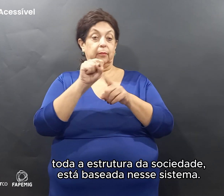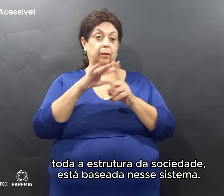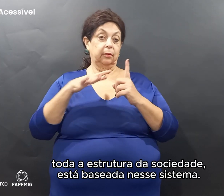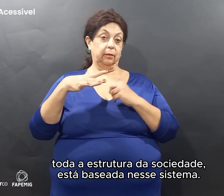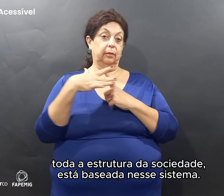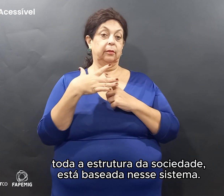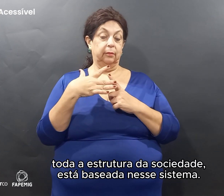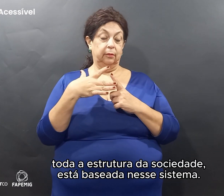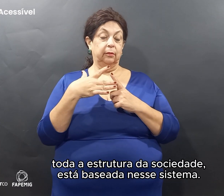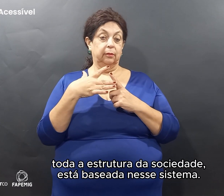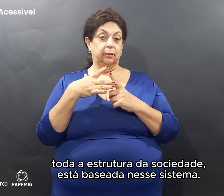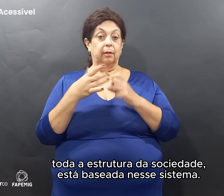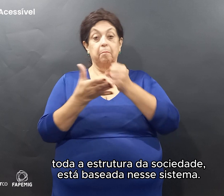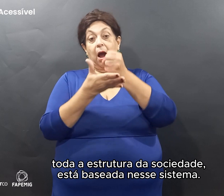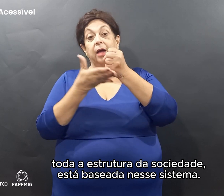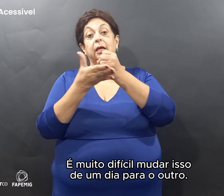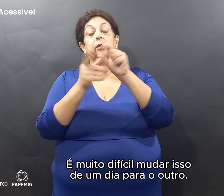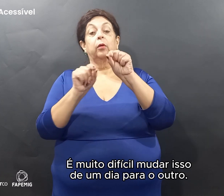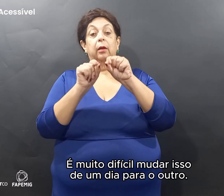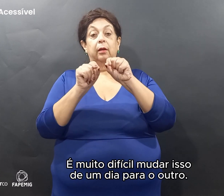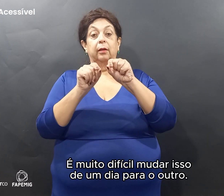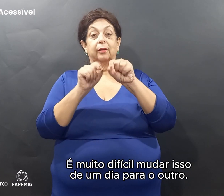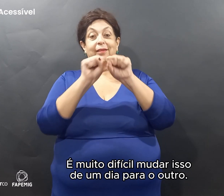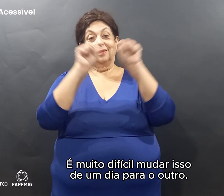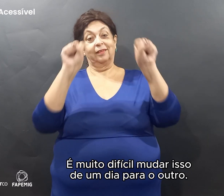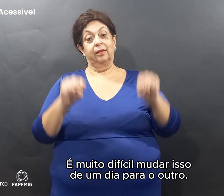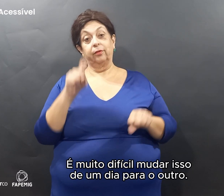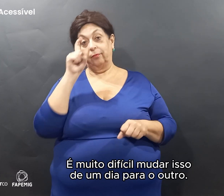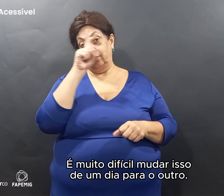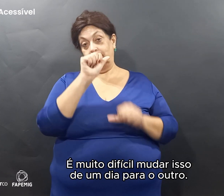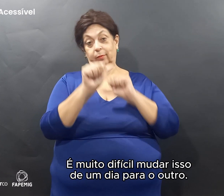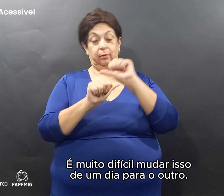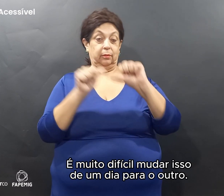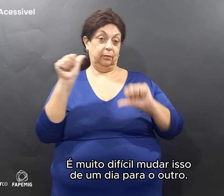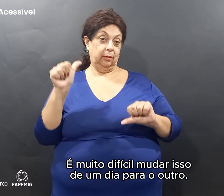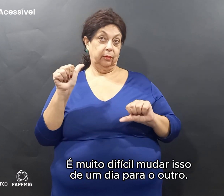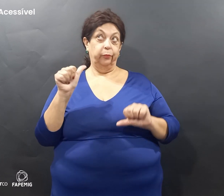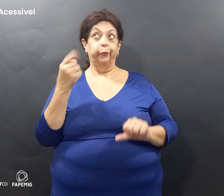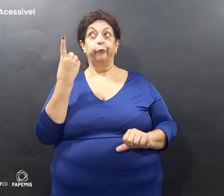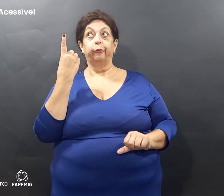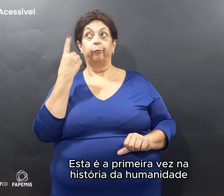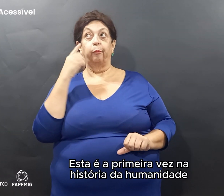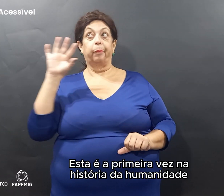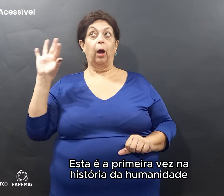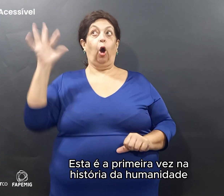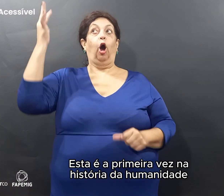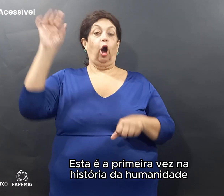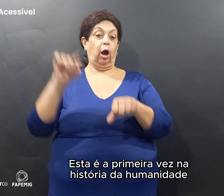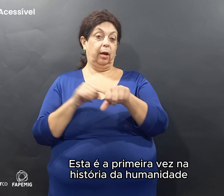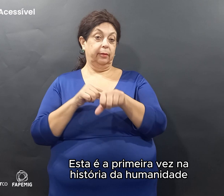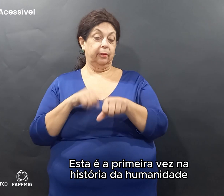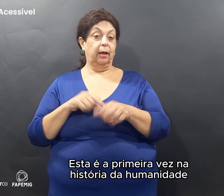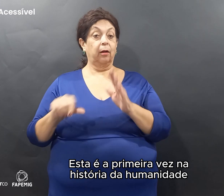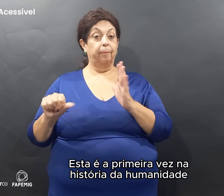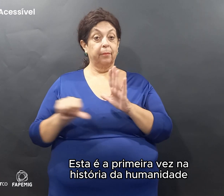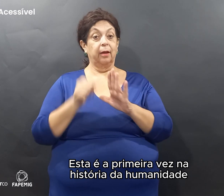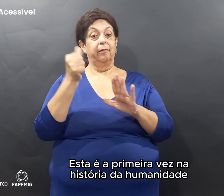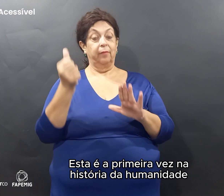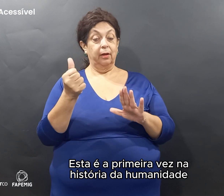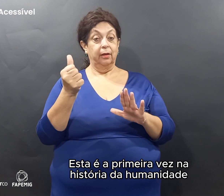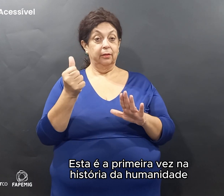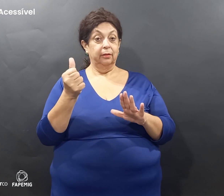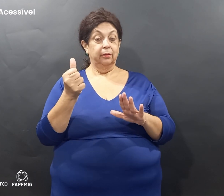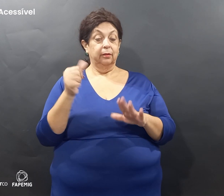né? Ela está baseada nesse sistema. É muito difícil mudar isso de um dia para o outro. Essa é a primeira vez na história